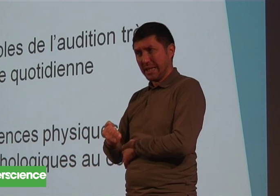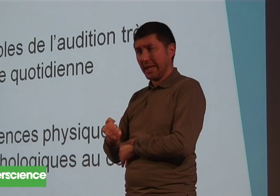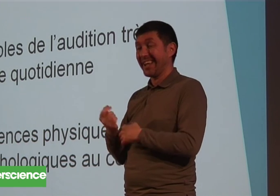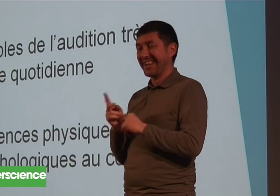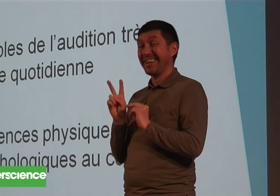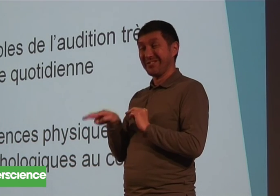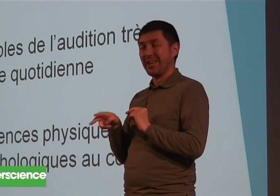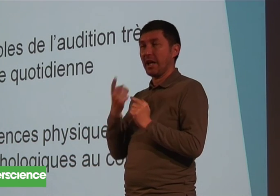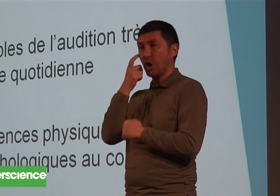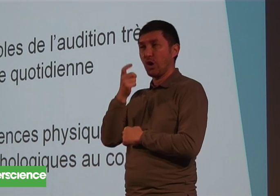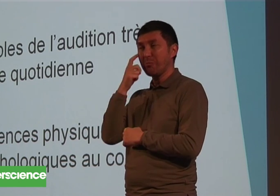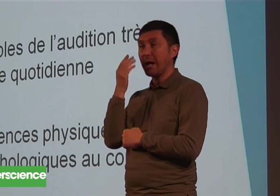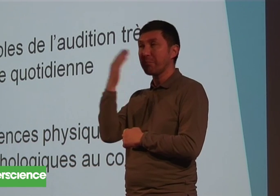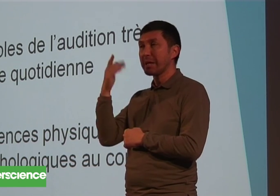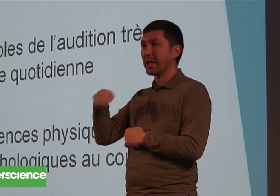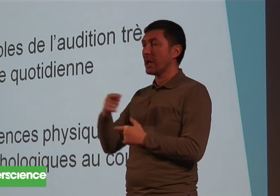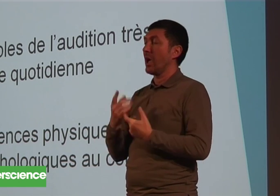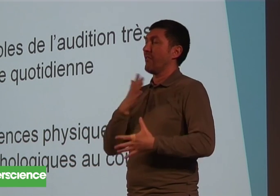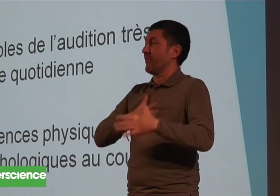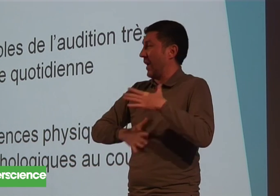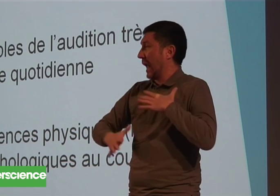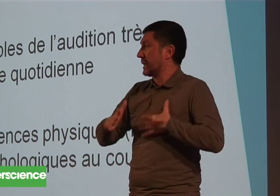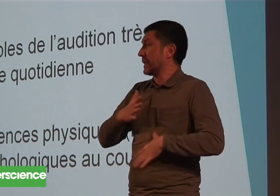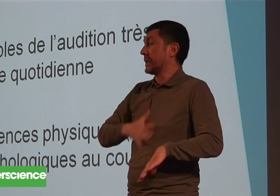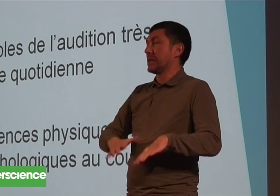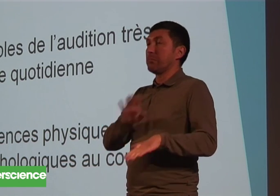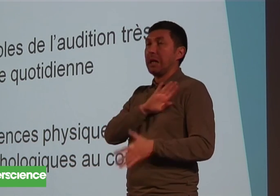par ailleurs une fatigue fréquente liée à la communication au quotidien.